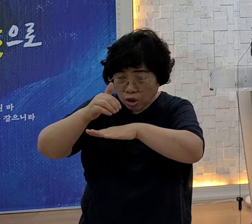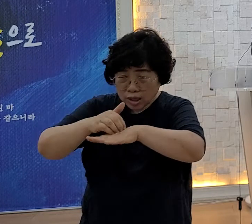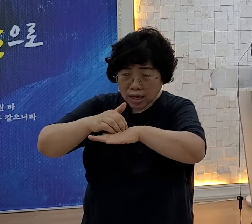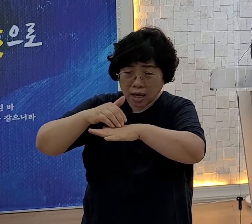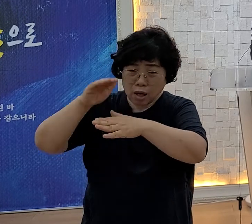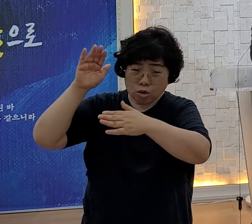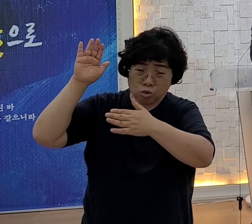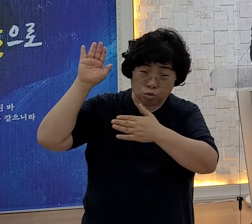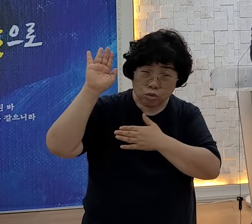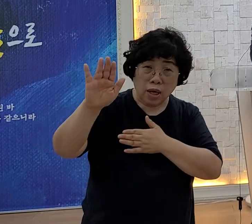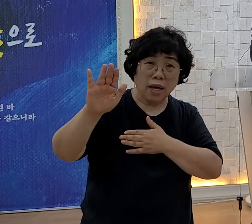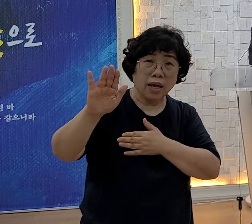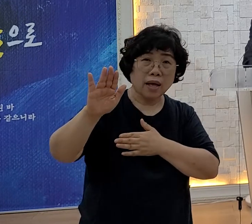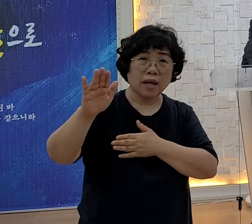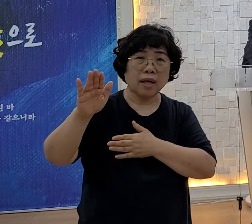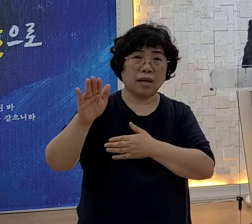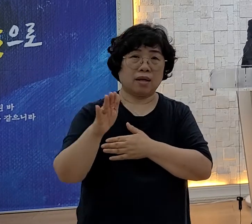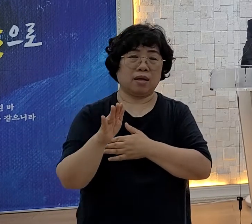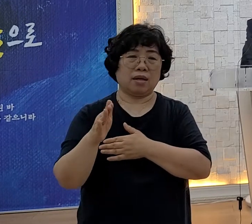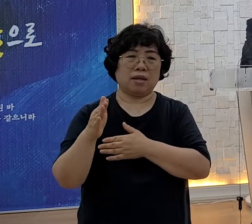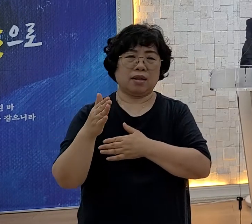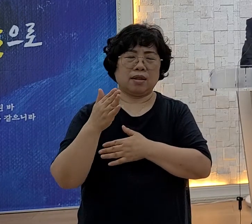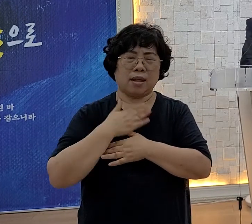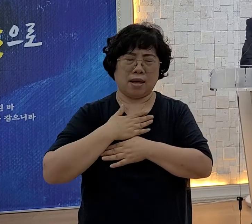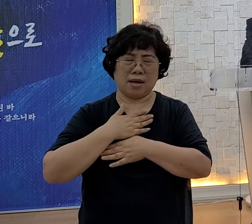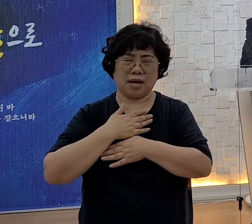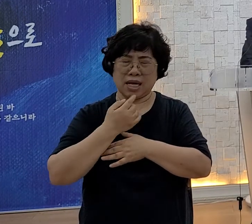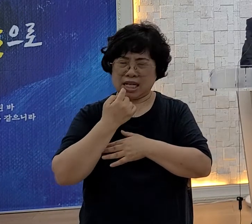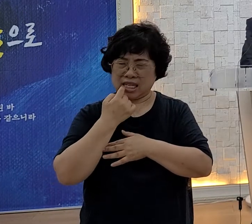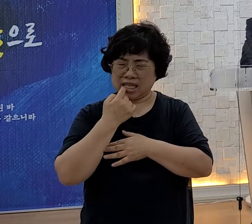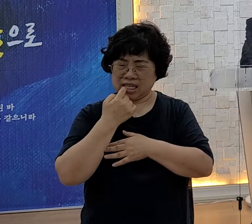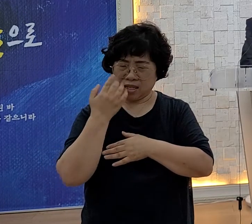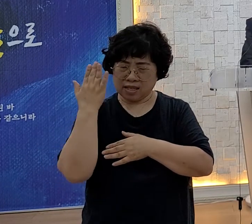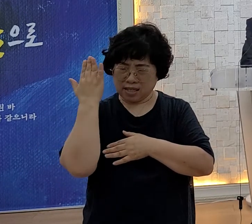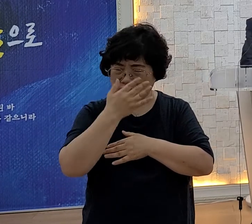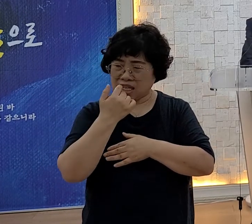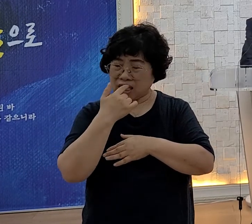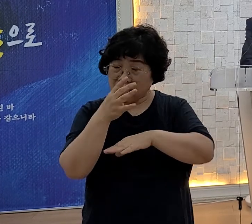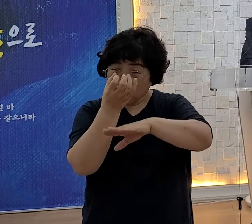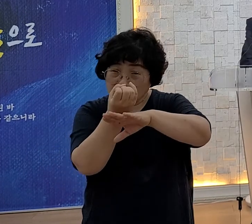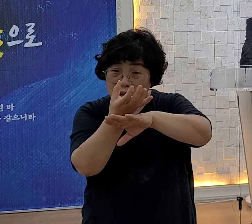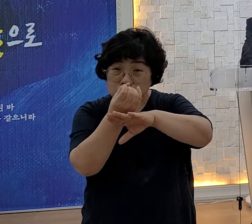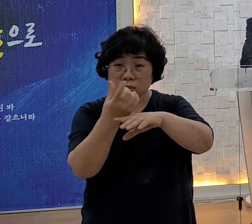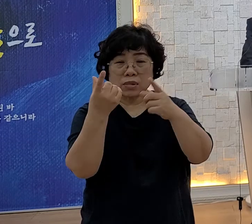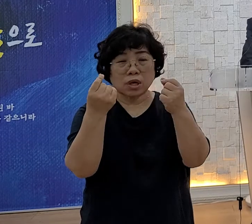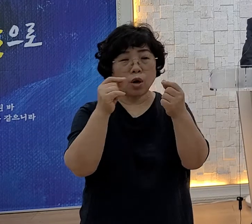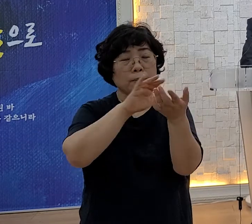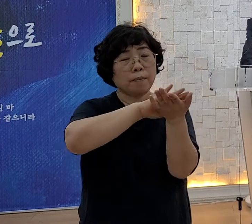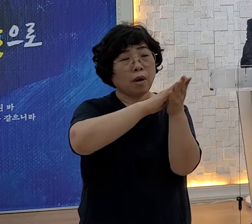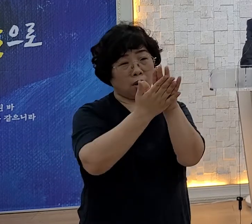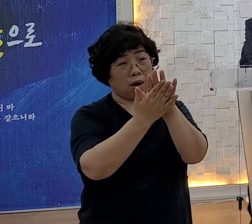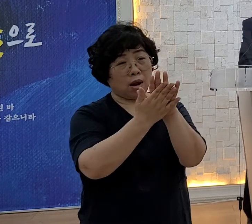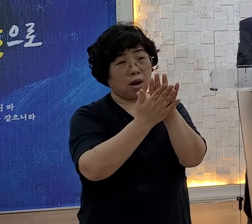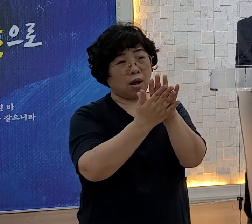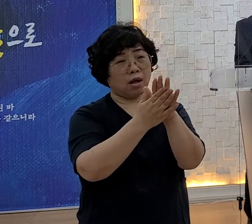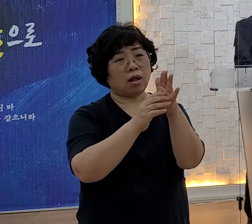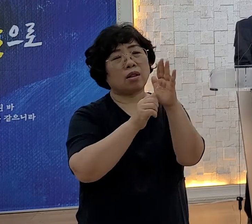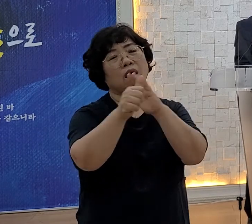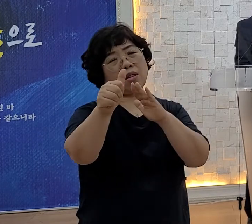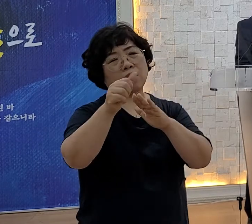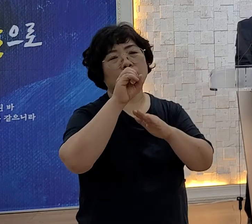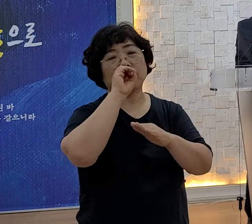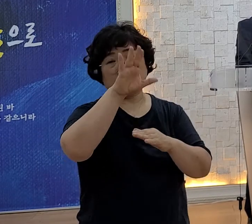즉 단련하신 후에 내가 순금같이 되어 나오리라. 이 이름 끝이